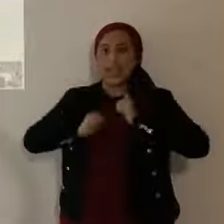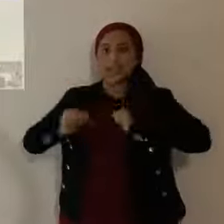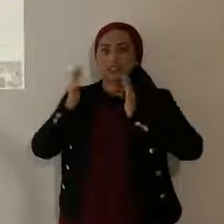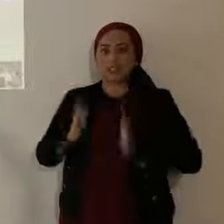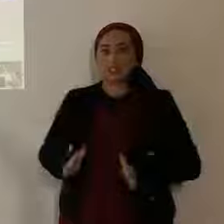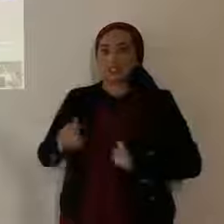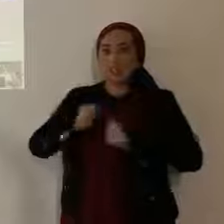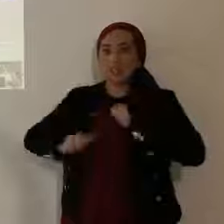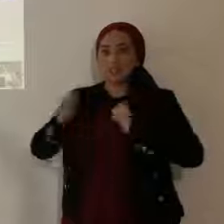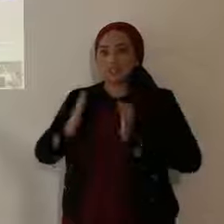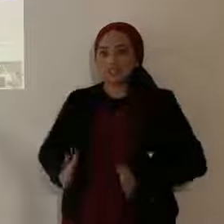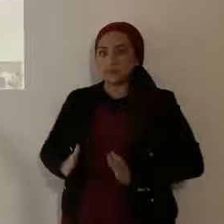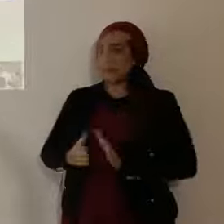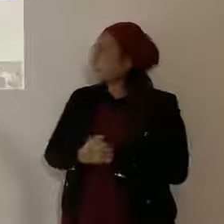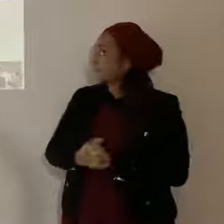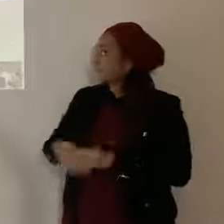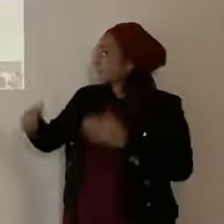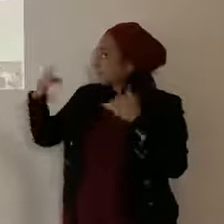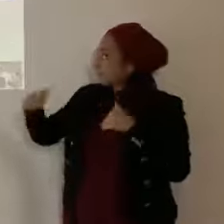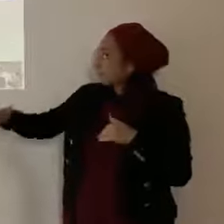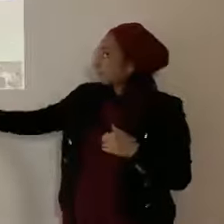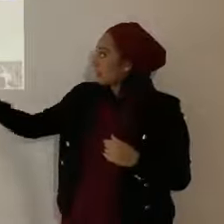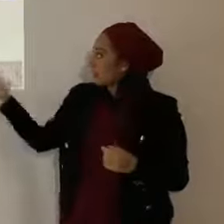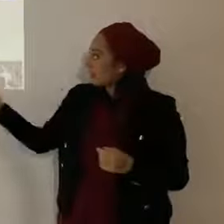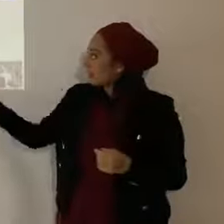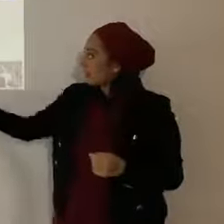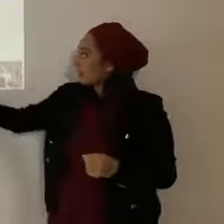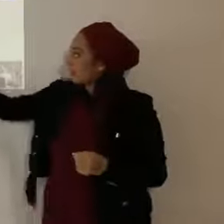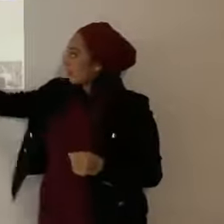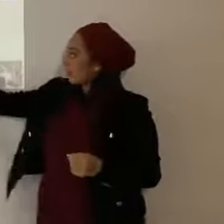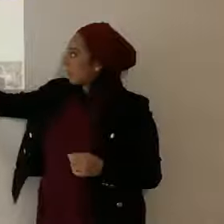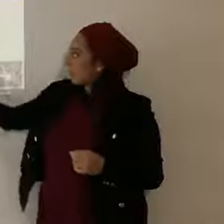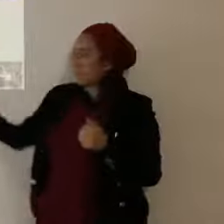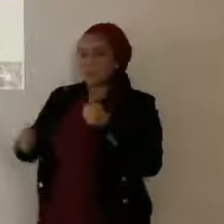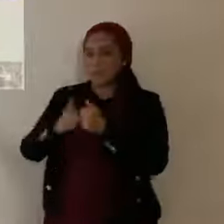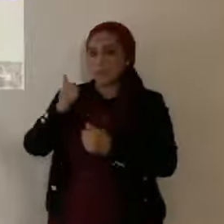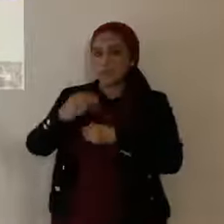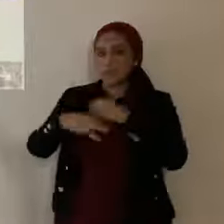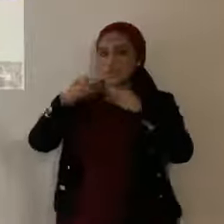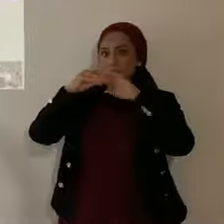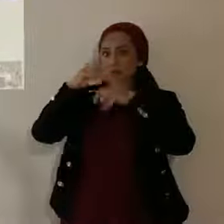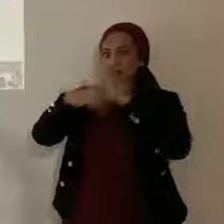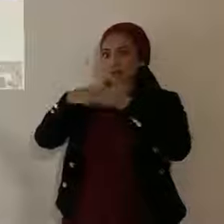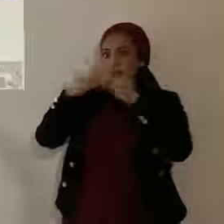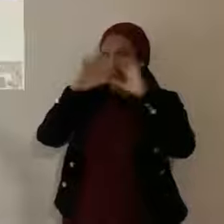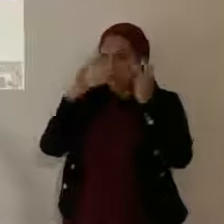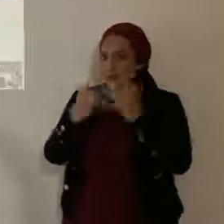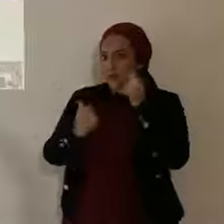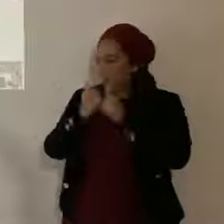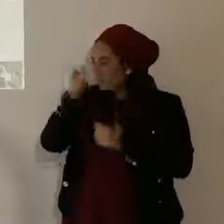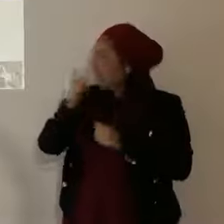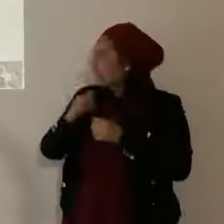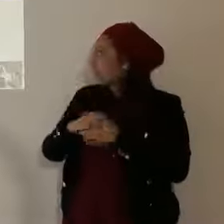actrices. En la parte del medio vemos prácticamente el globo terráqueo, por así decirlo,